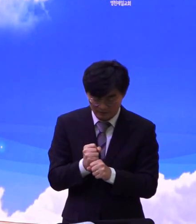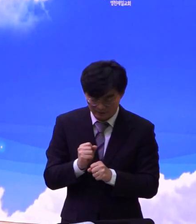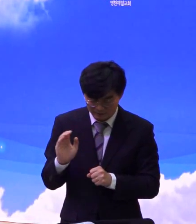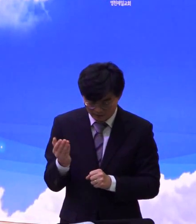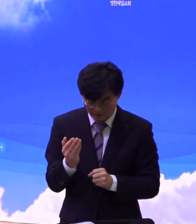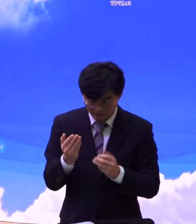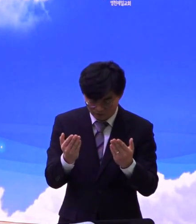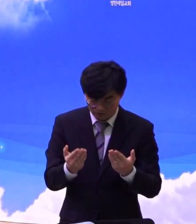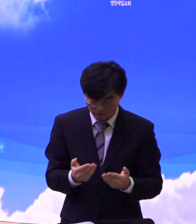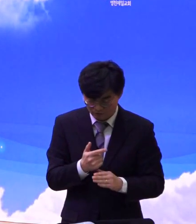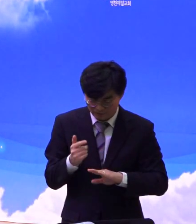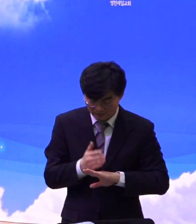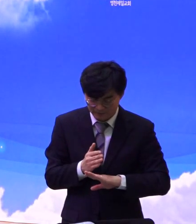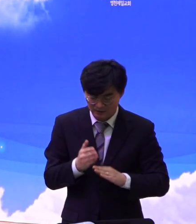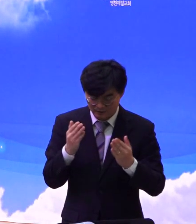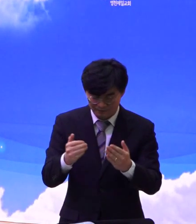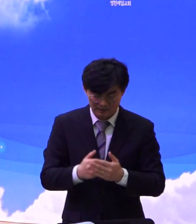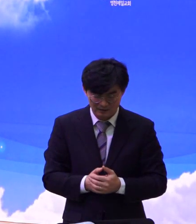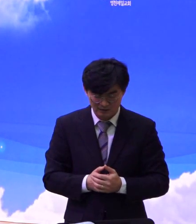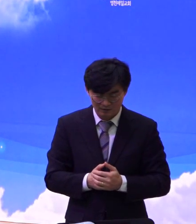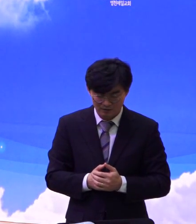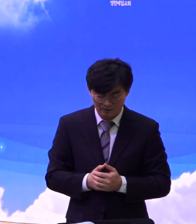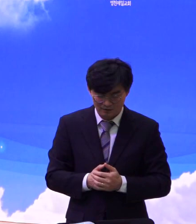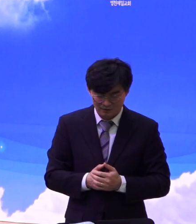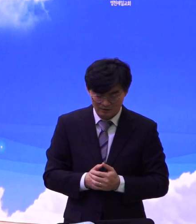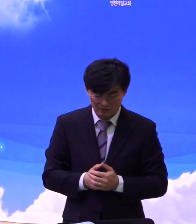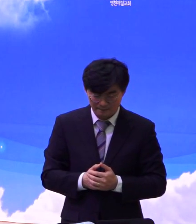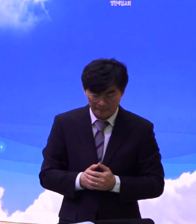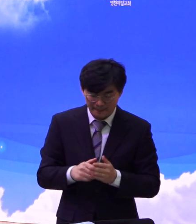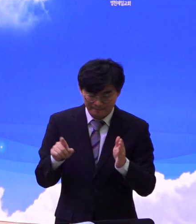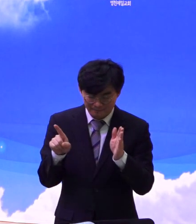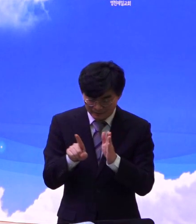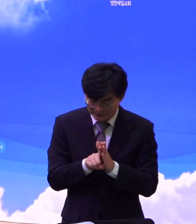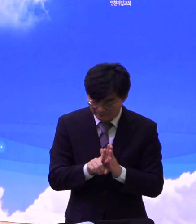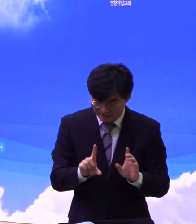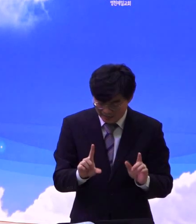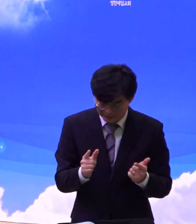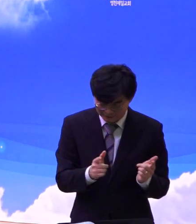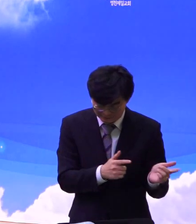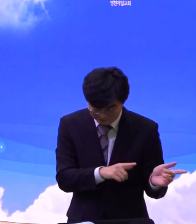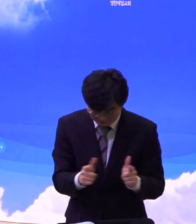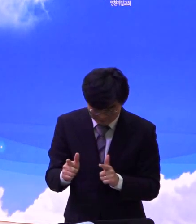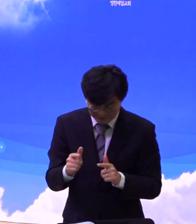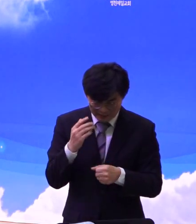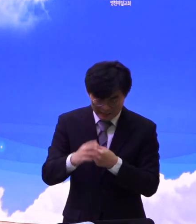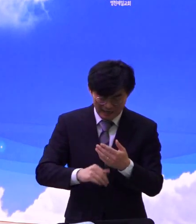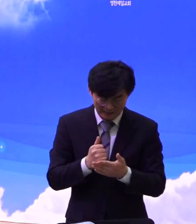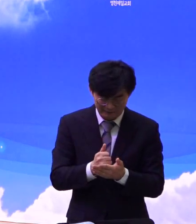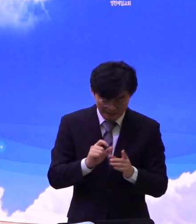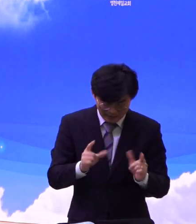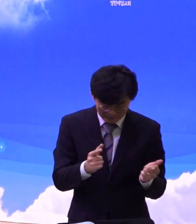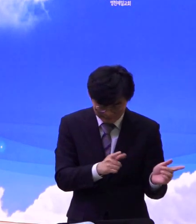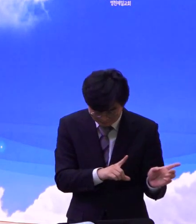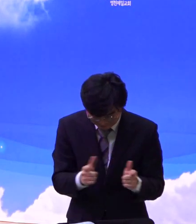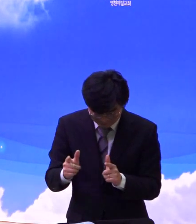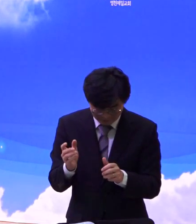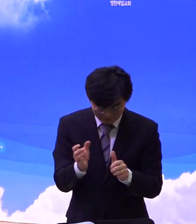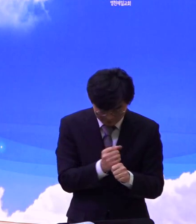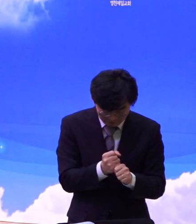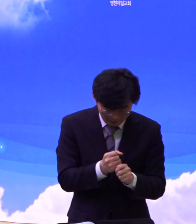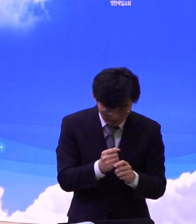주님, 우리는 우리의 삶의 현장에서 믿음이 아닌 것들을 붙들고 하나님 아닌 것들을 붙들고 믿음